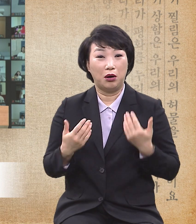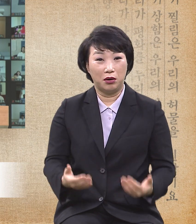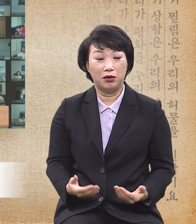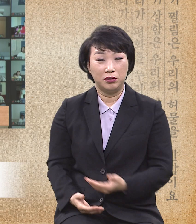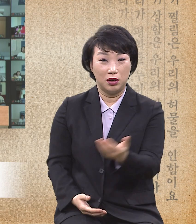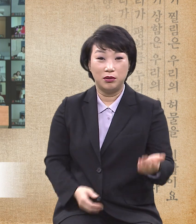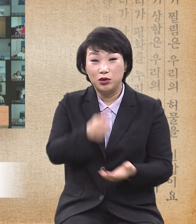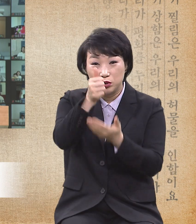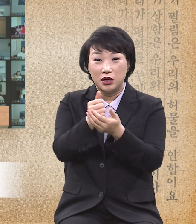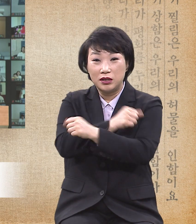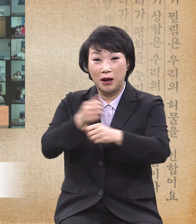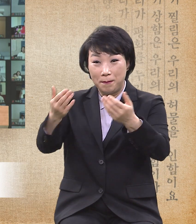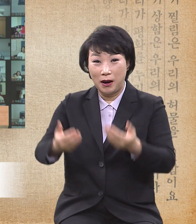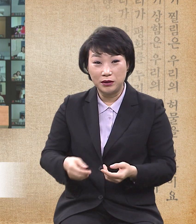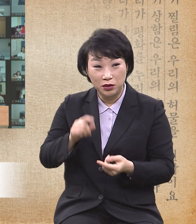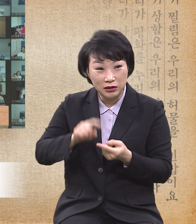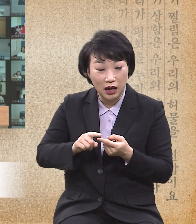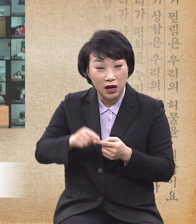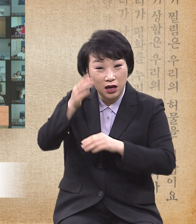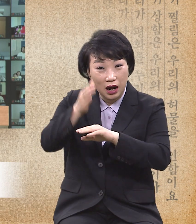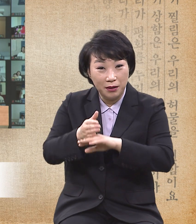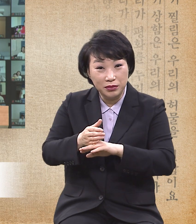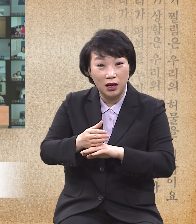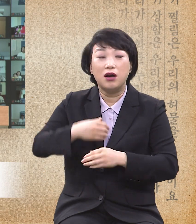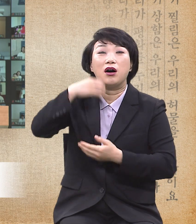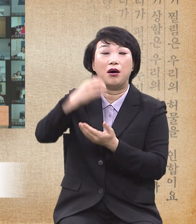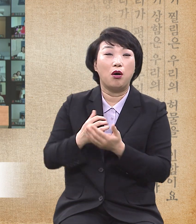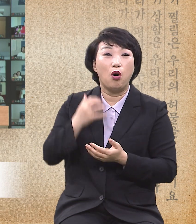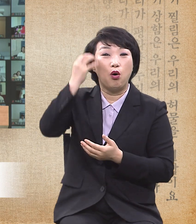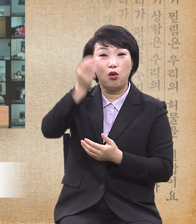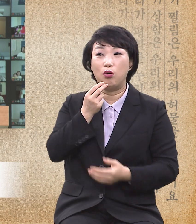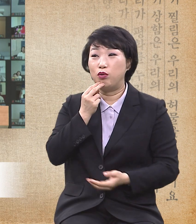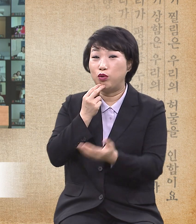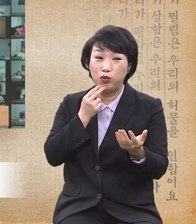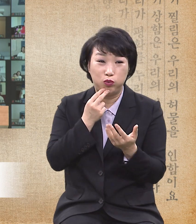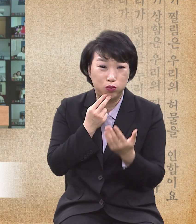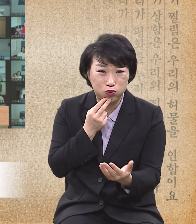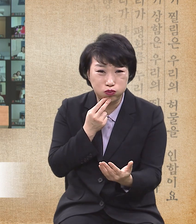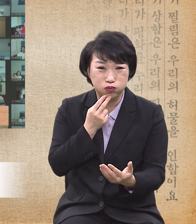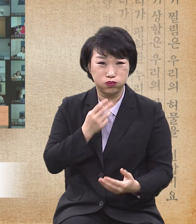그리고 제사함 받은 데 대한 감사와 감격도 없어.